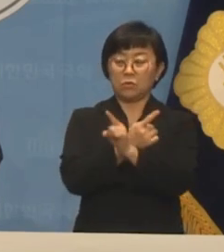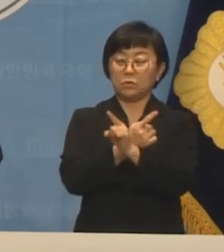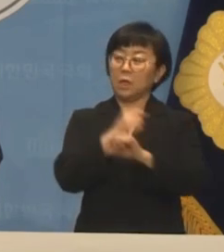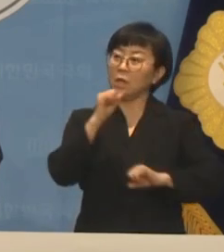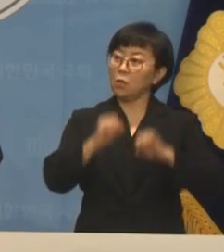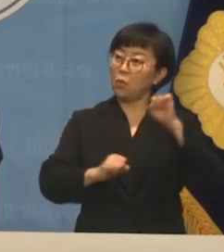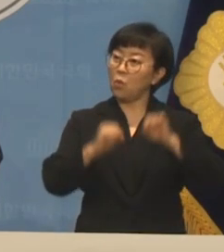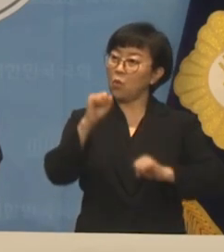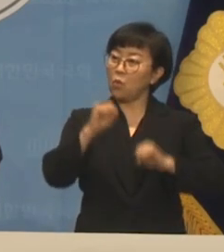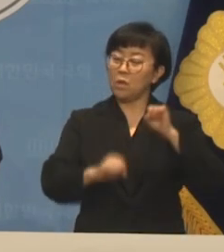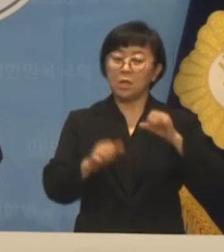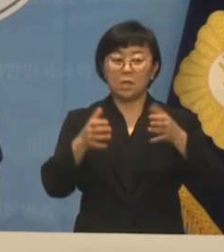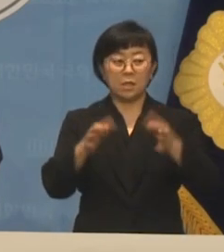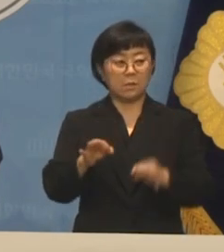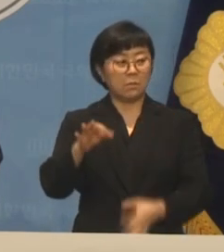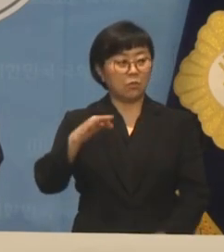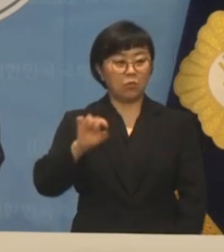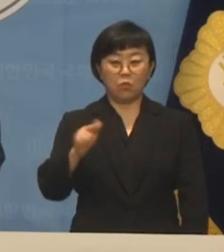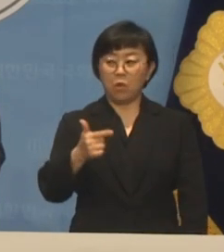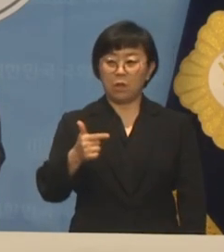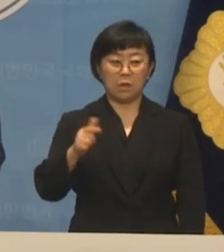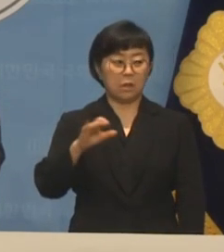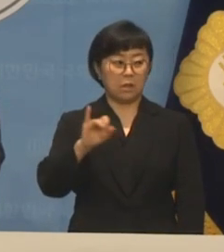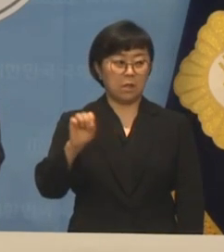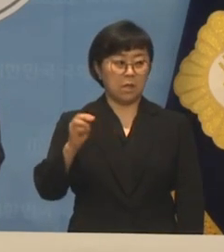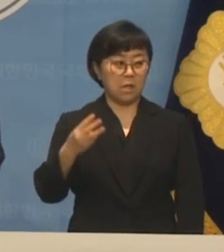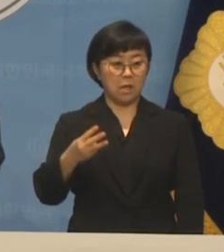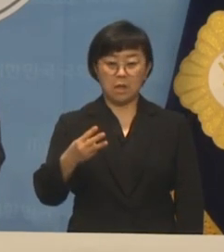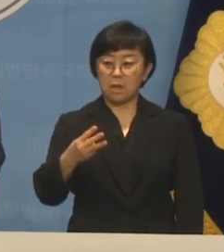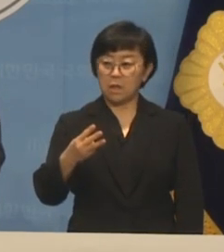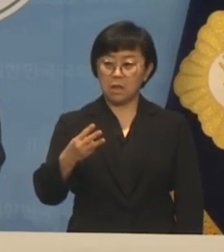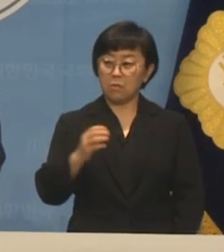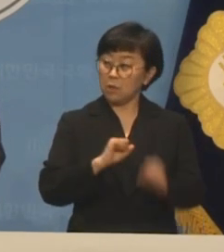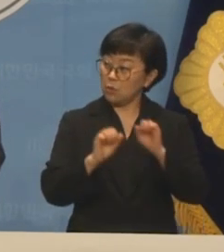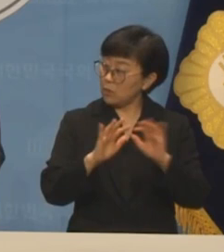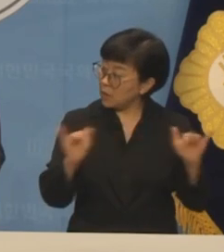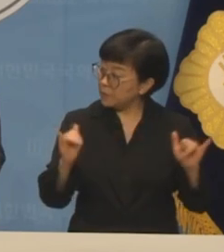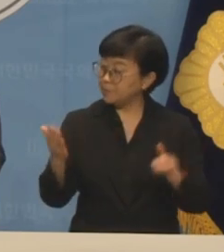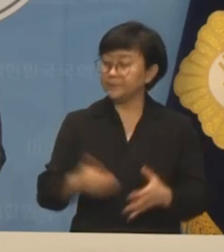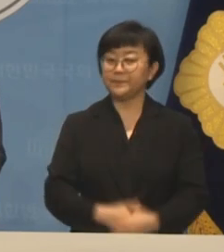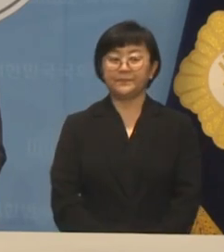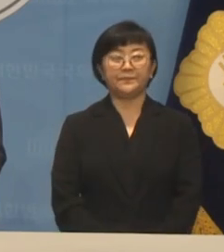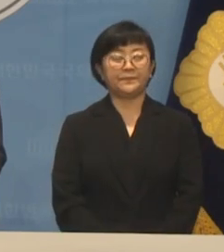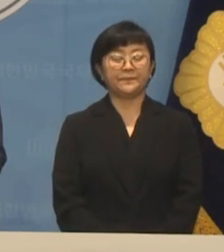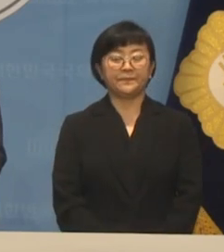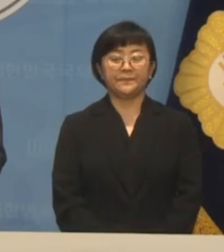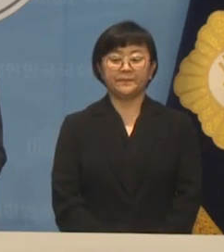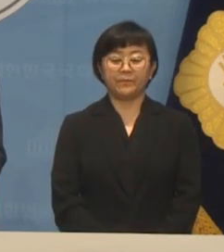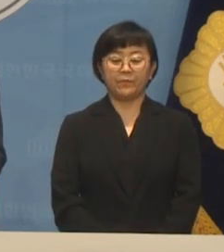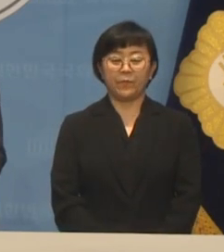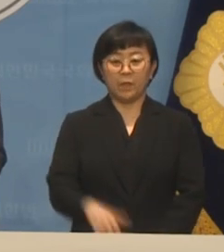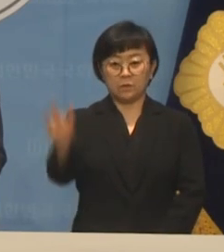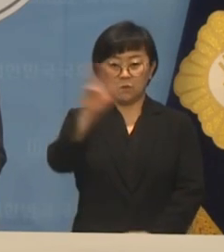시민행동의 김원일 활동가께서 오셨습니다. 그리고